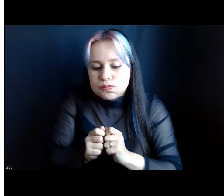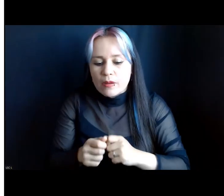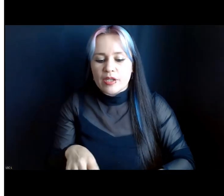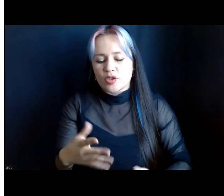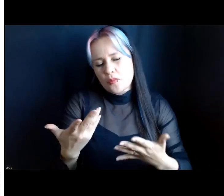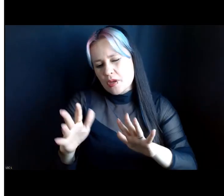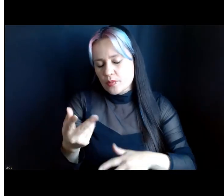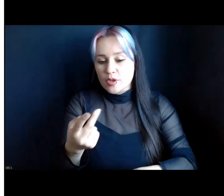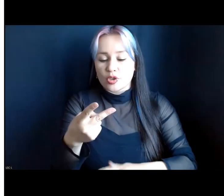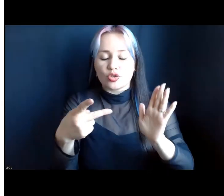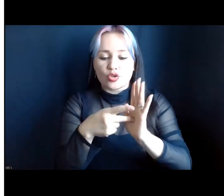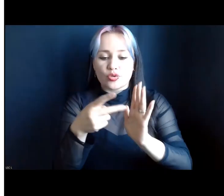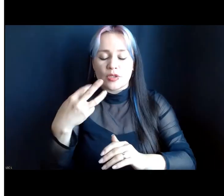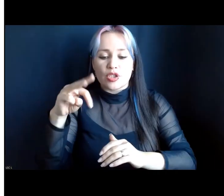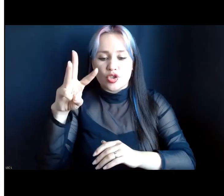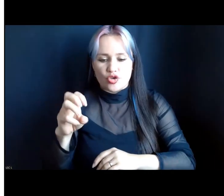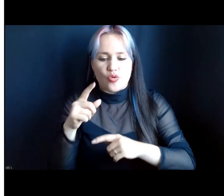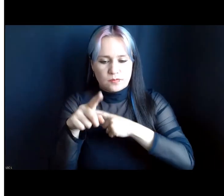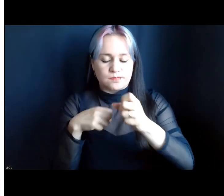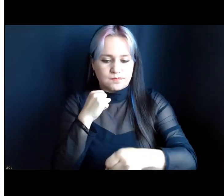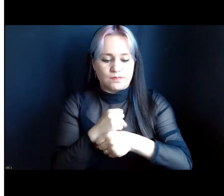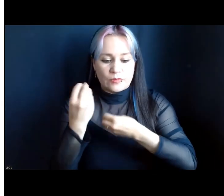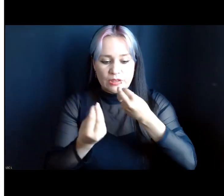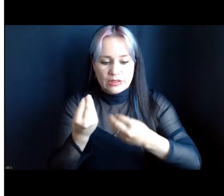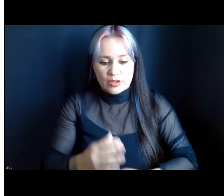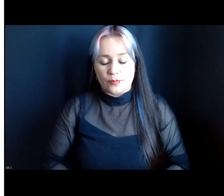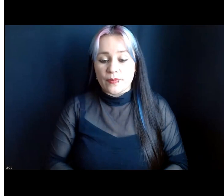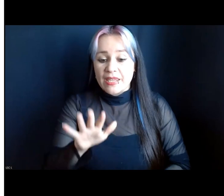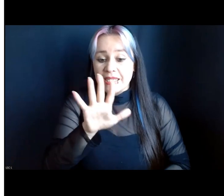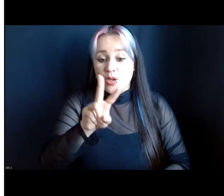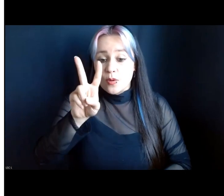empleo 52